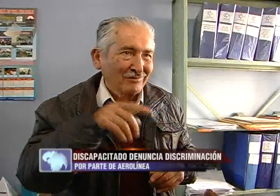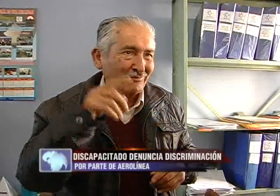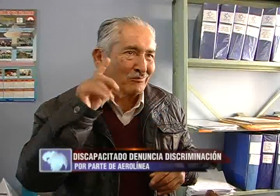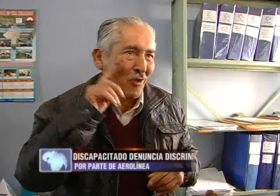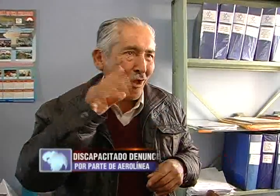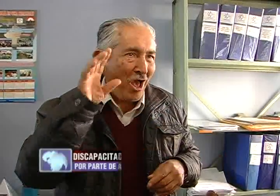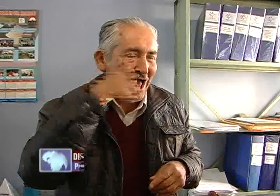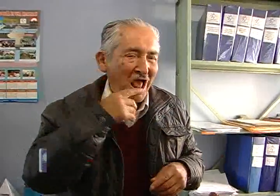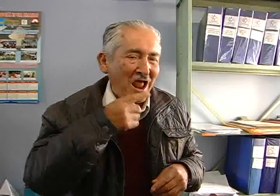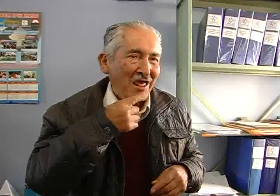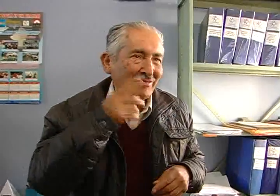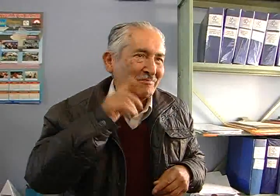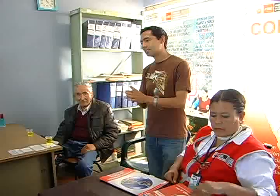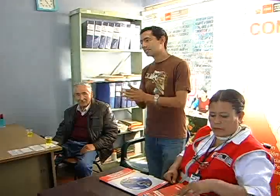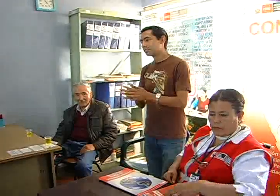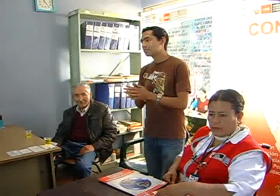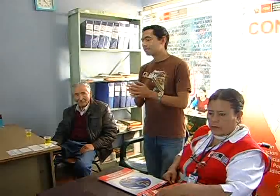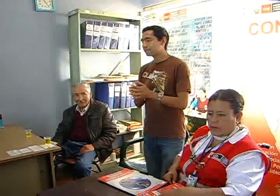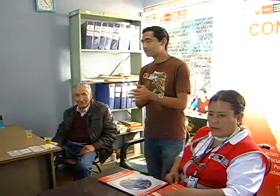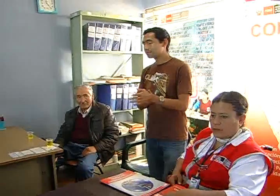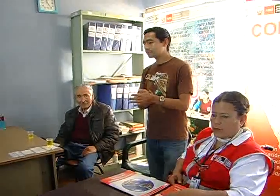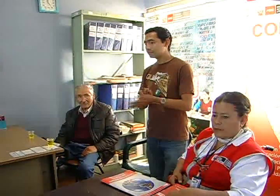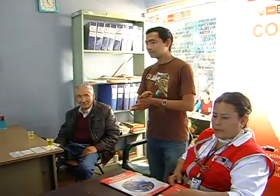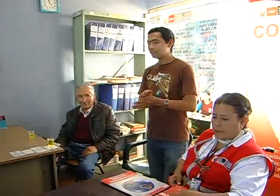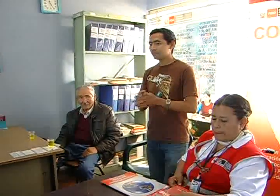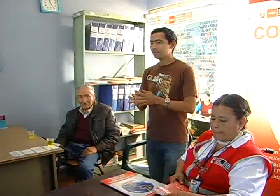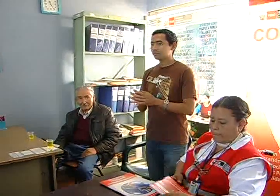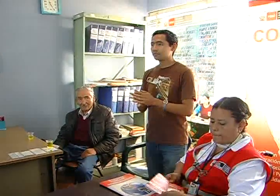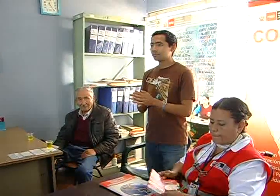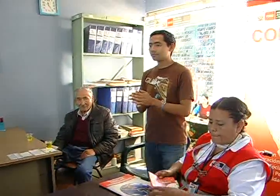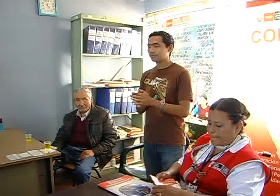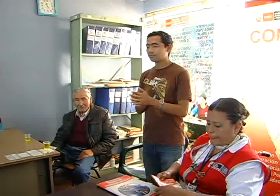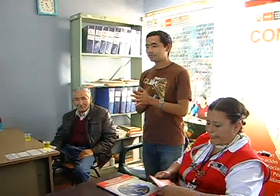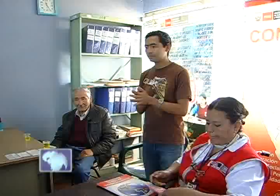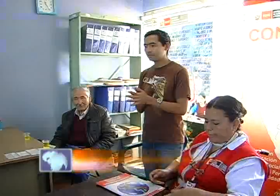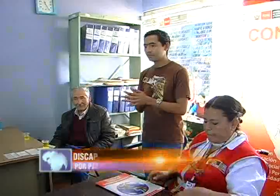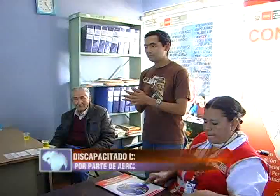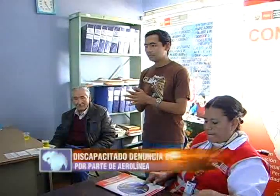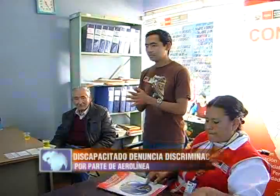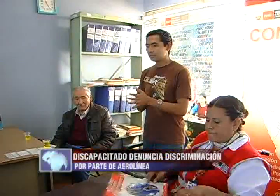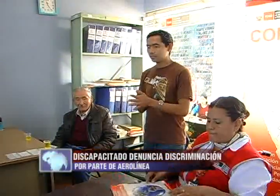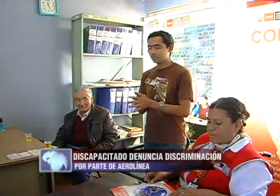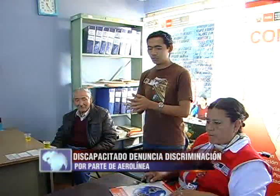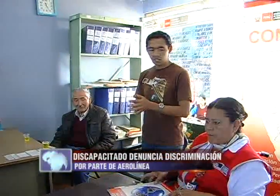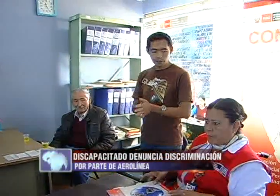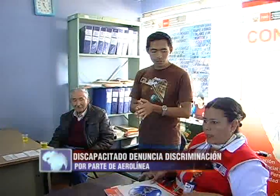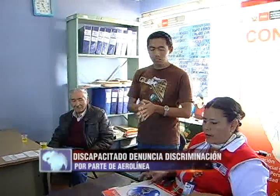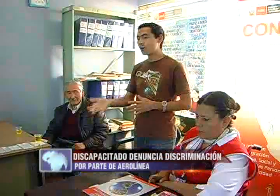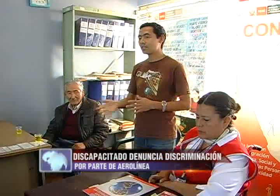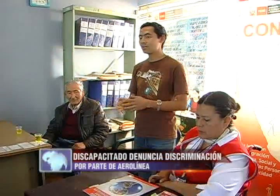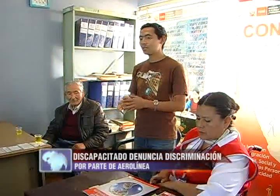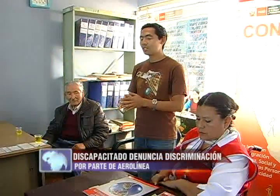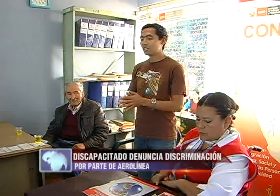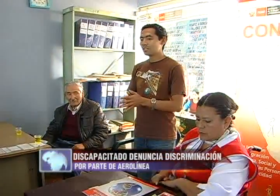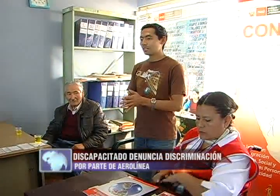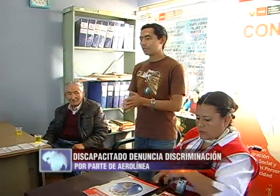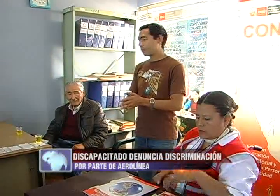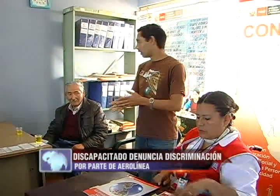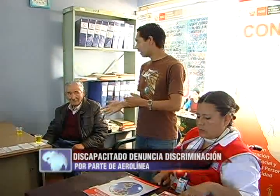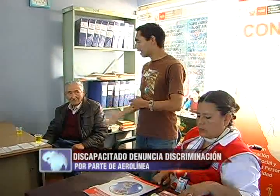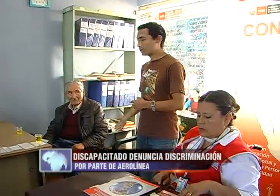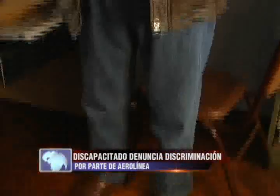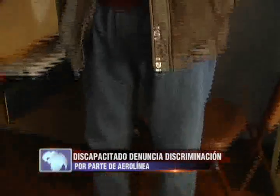víctima, ¿no? De toda esta situación, ¿no? Este hecho originó la intervención del Consejo Nacional para la Integración de la Persona con Discapacidad,